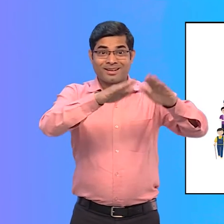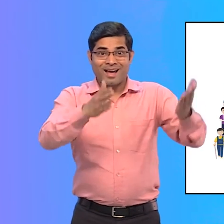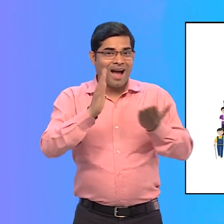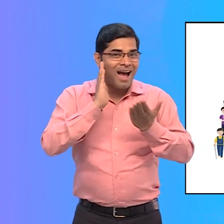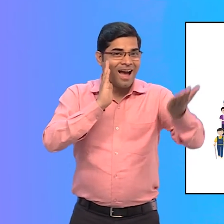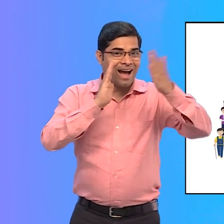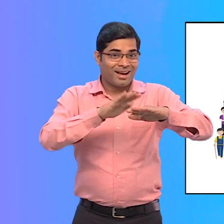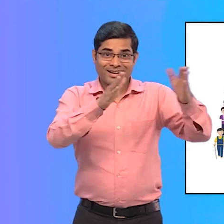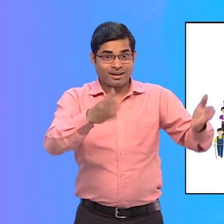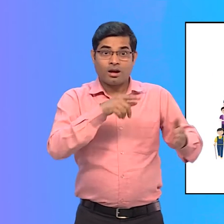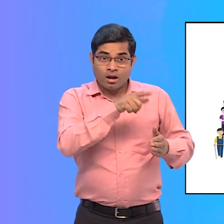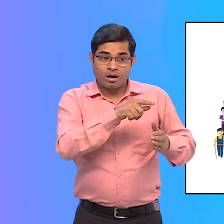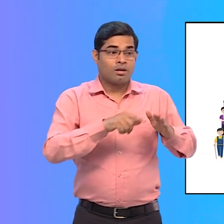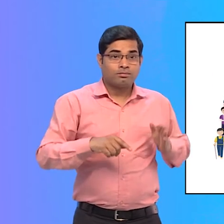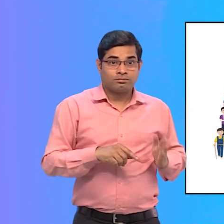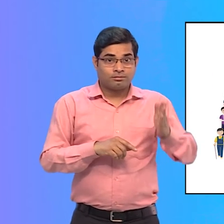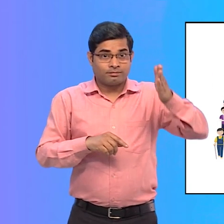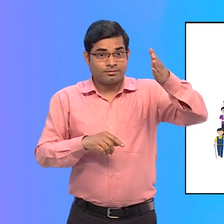के लिए मंच पर चढ़ना है